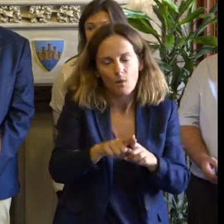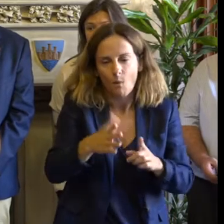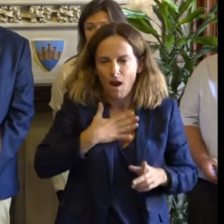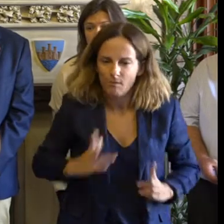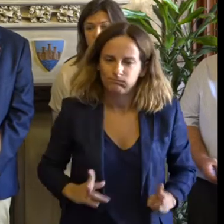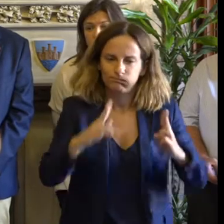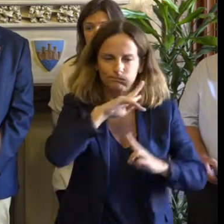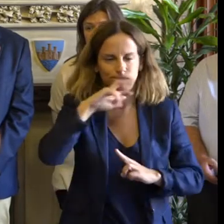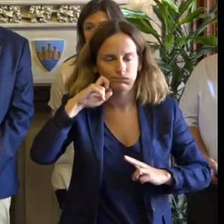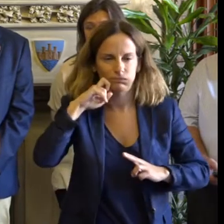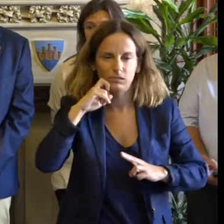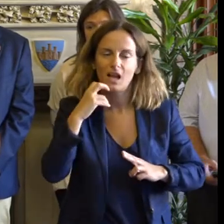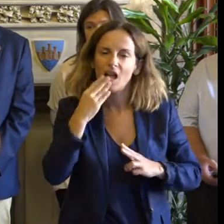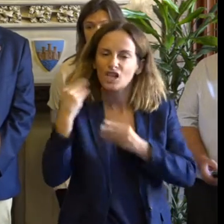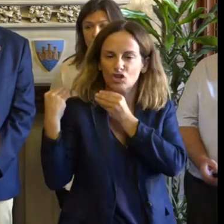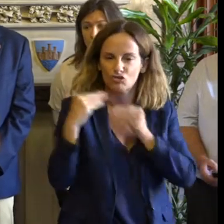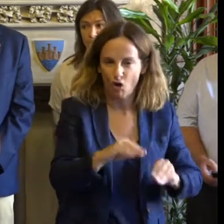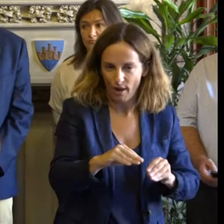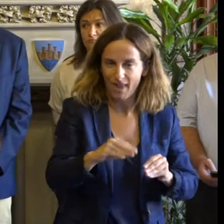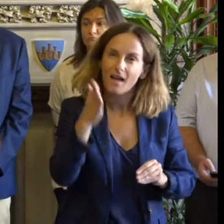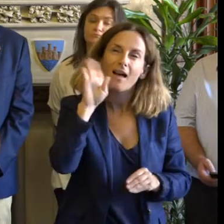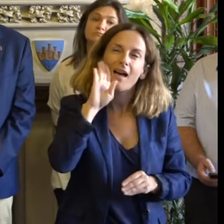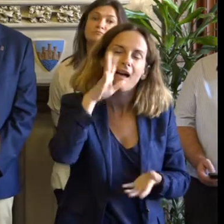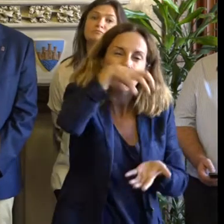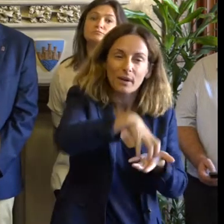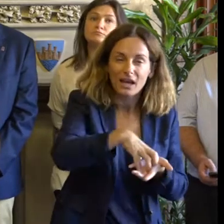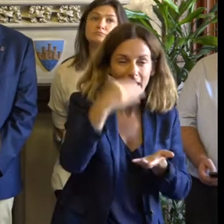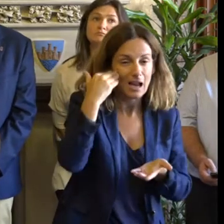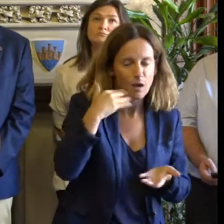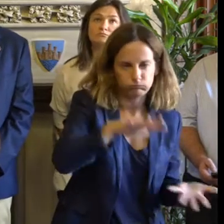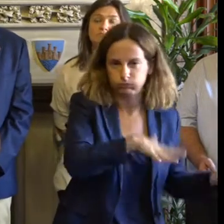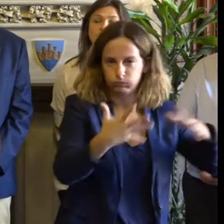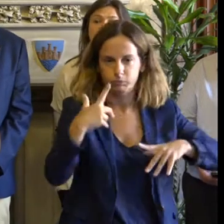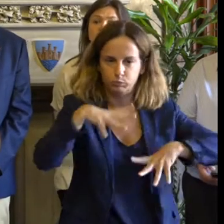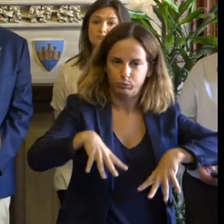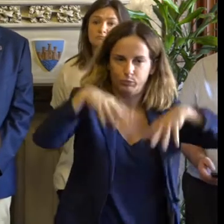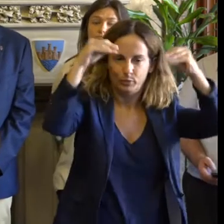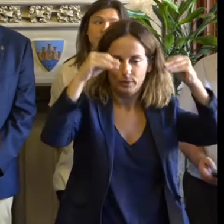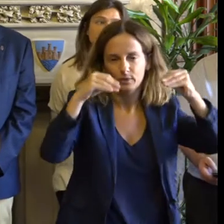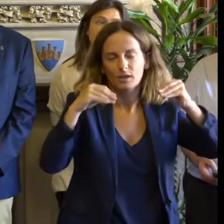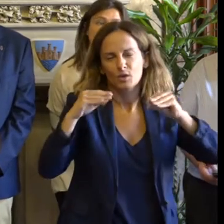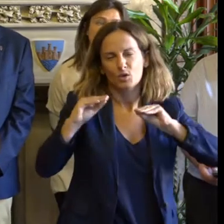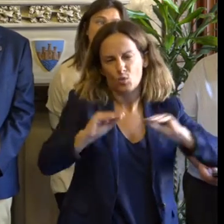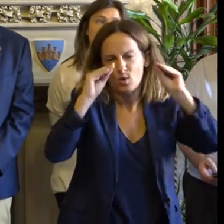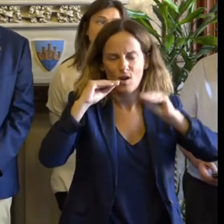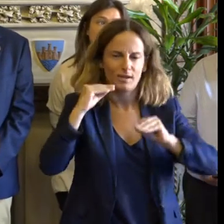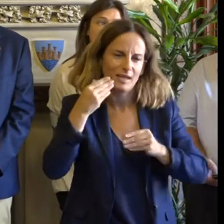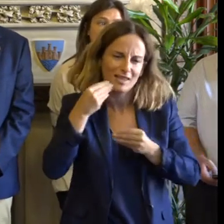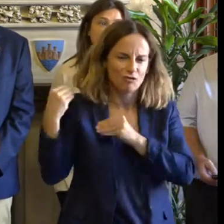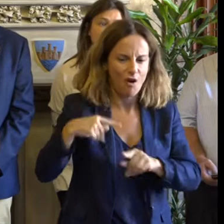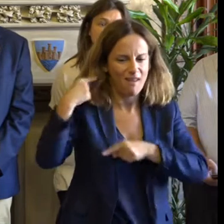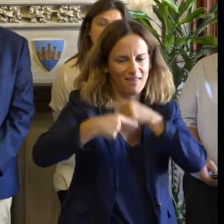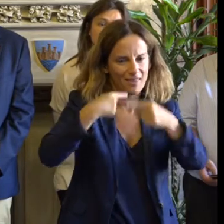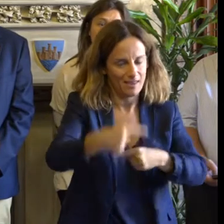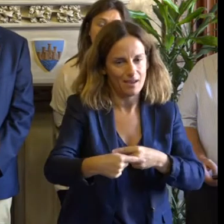seva transformació d'alqueria a possessió, les seves circumstàncies històriques i socials, la seva bellesa. Són línies imprescindibles per